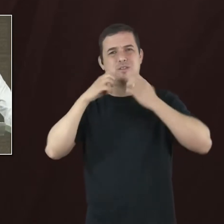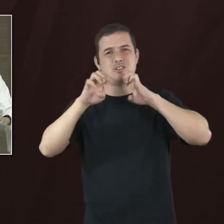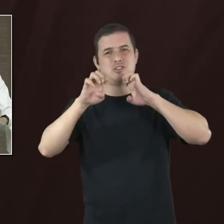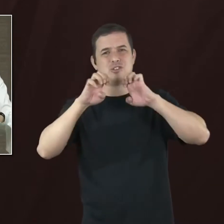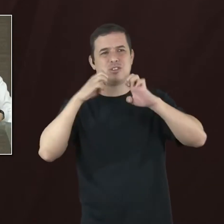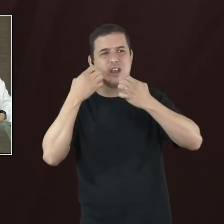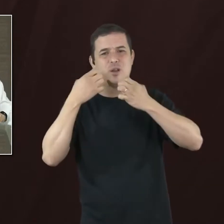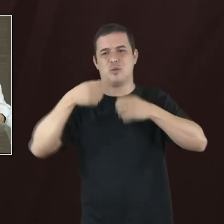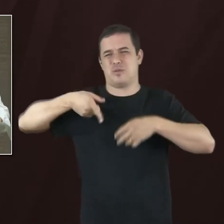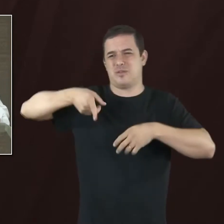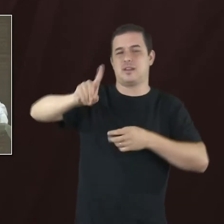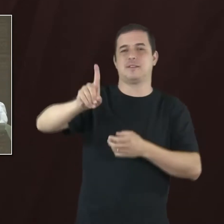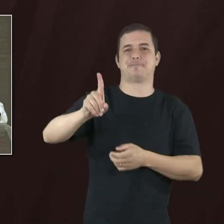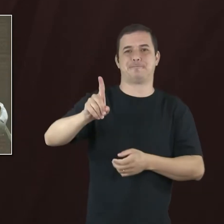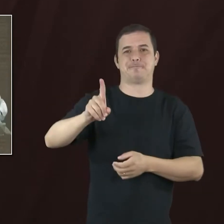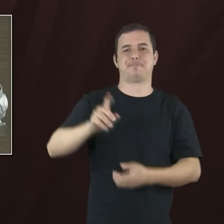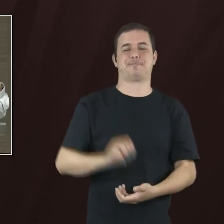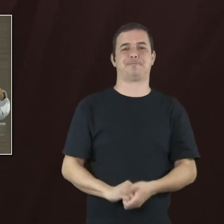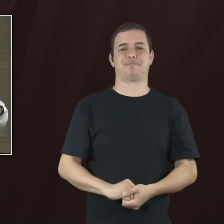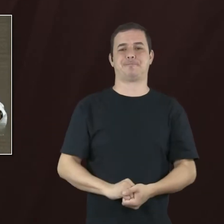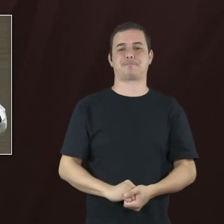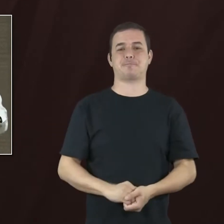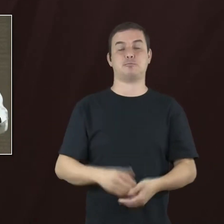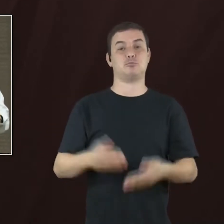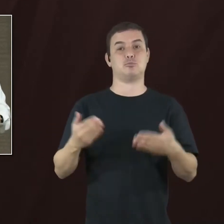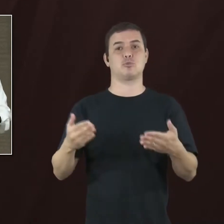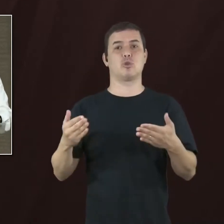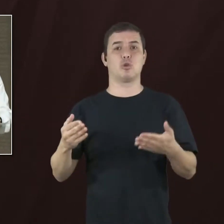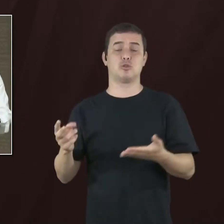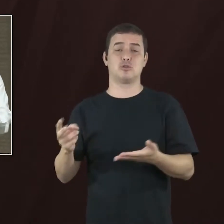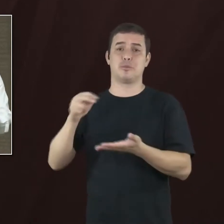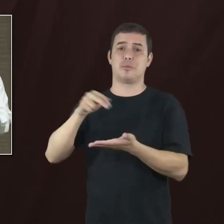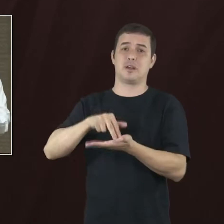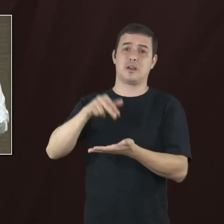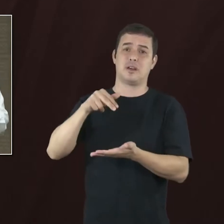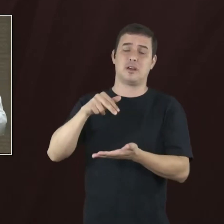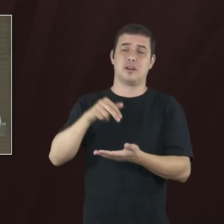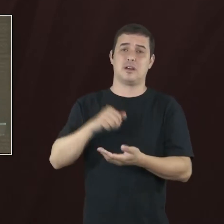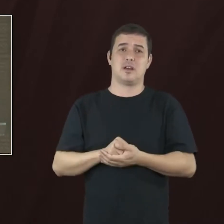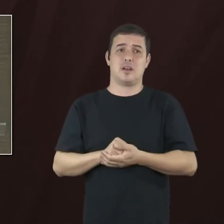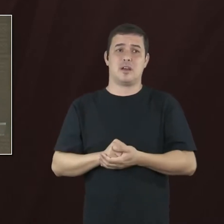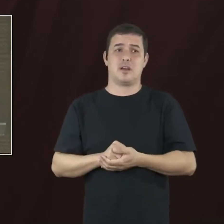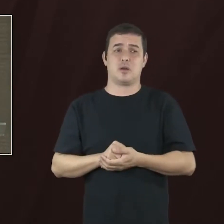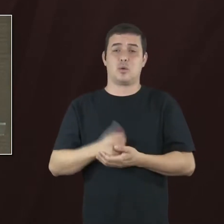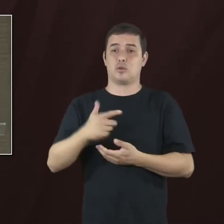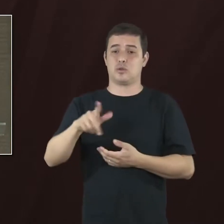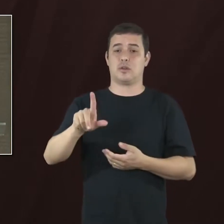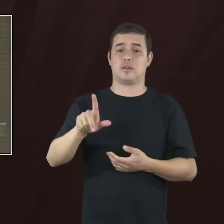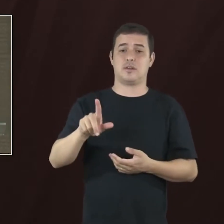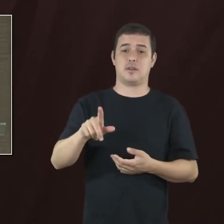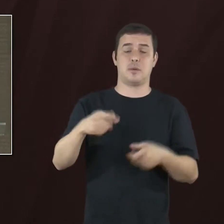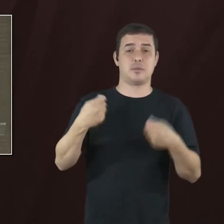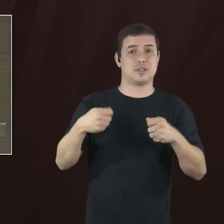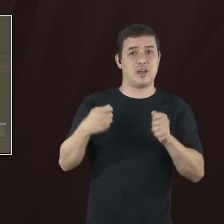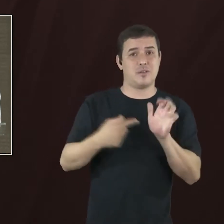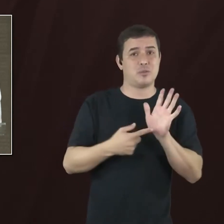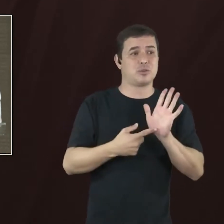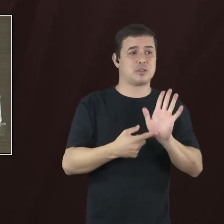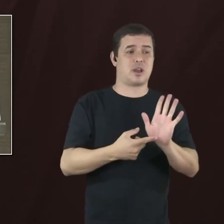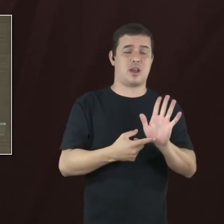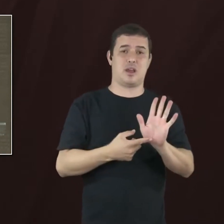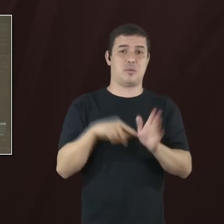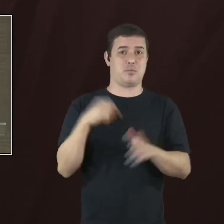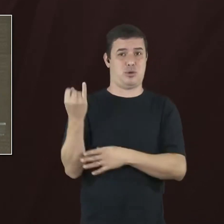Jesus, amém. Hoje de manhã, só para terminar, eu precisava mostrar para